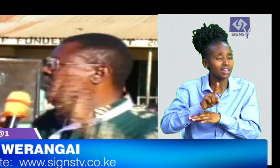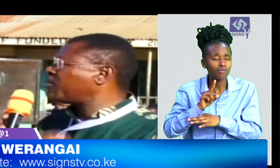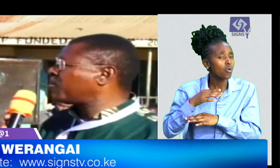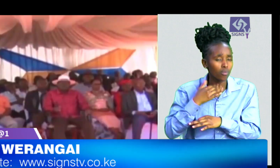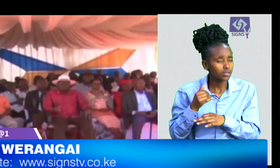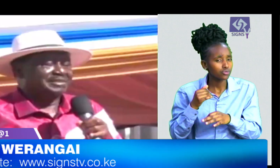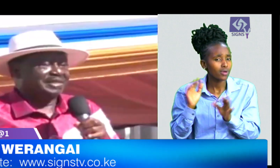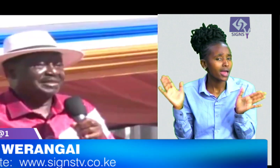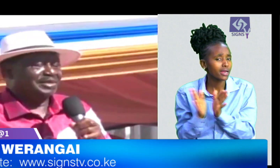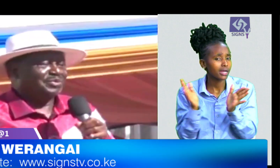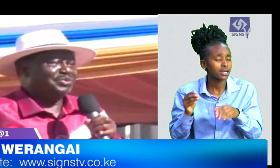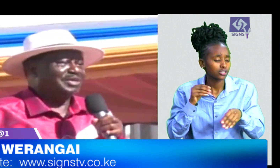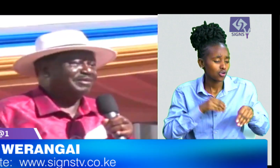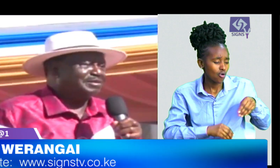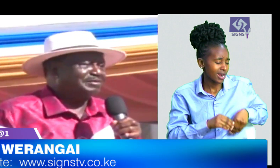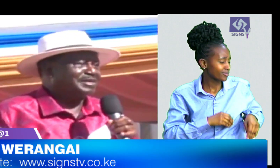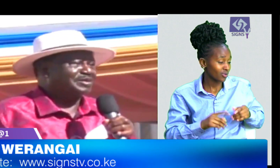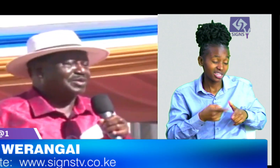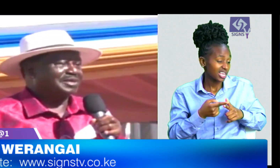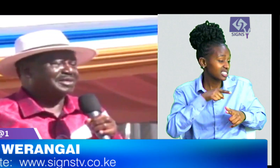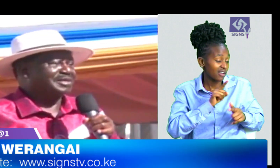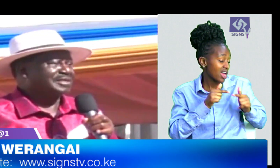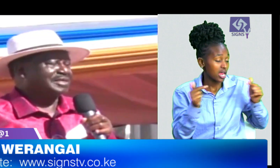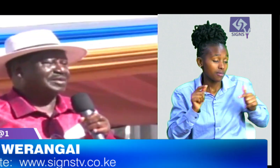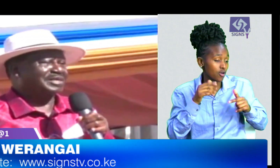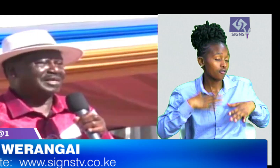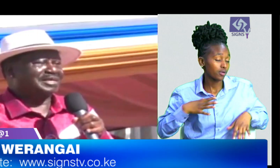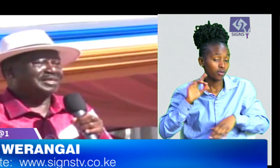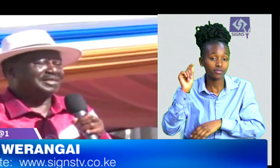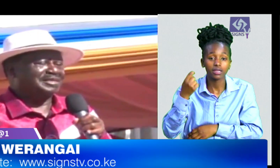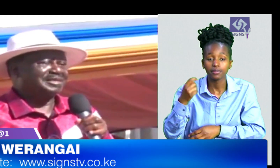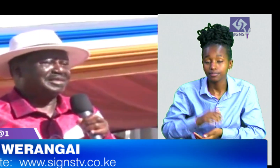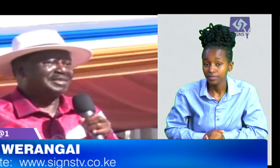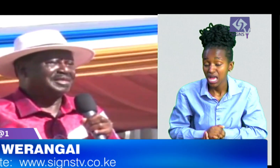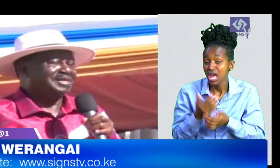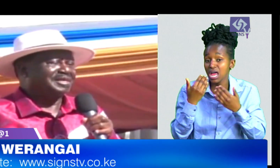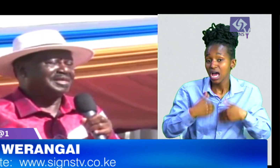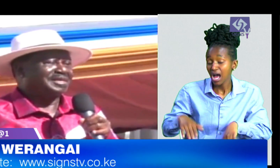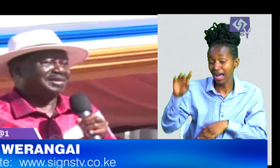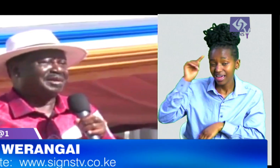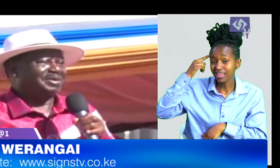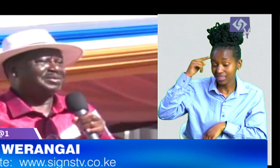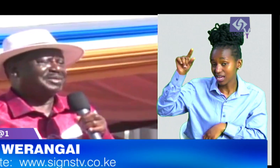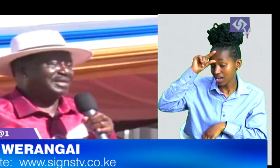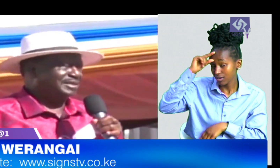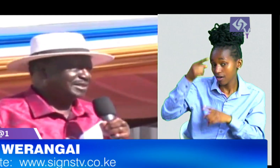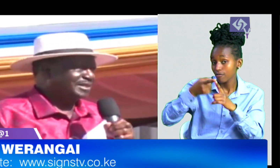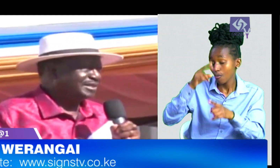of Kenya. Sasa huyu gavana wapa Narok. Naonekana yeye bado wanalala sana. Lafi